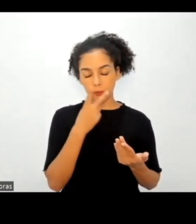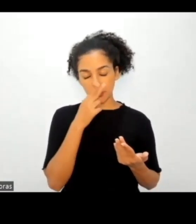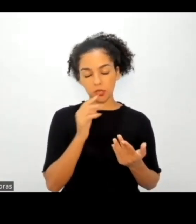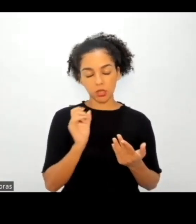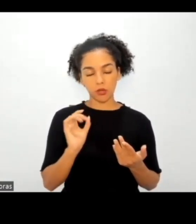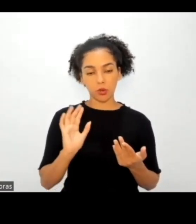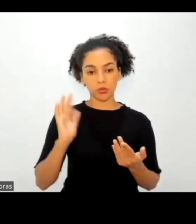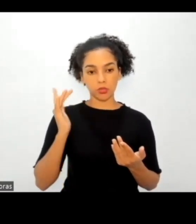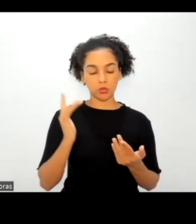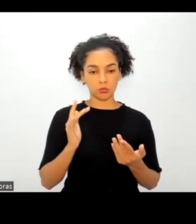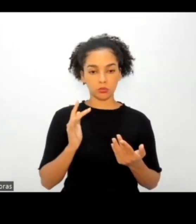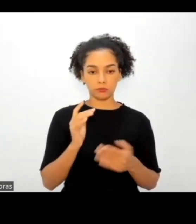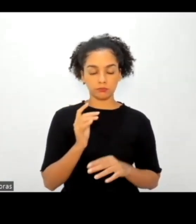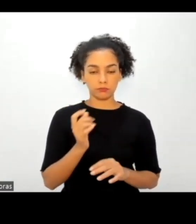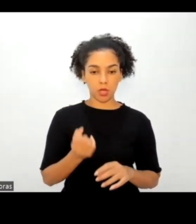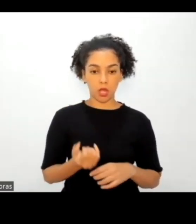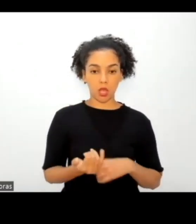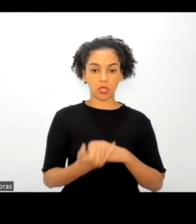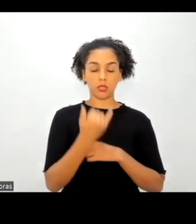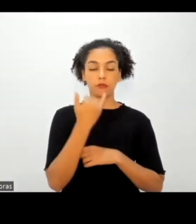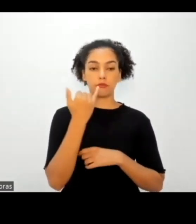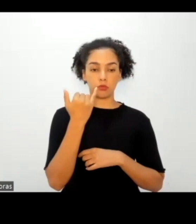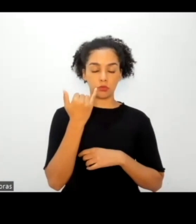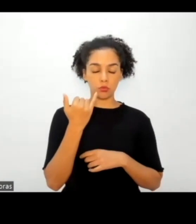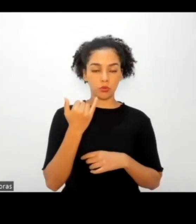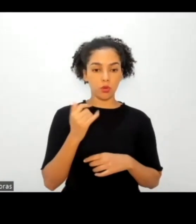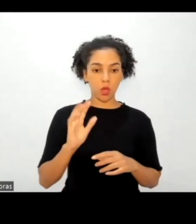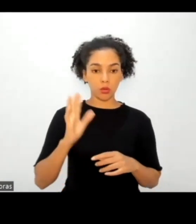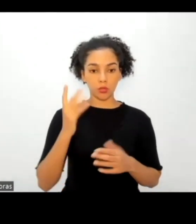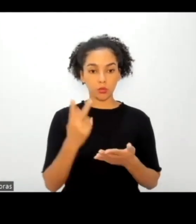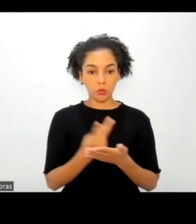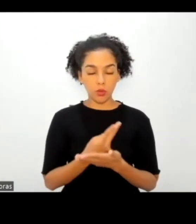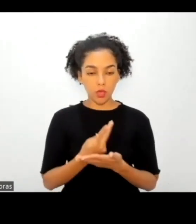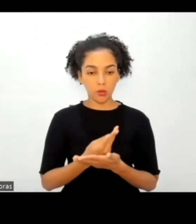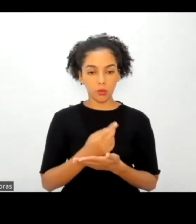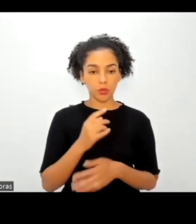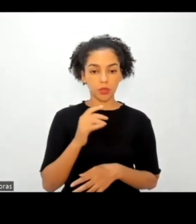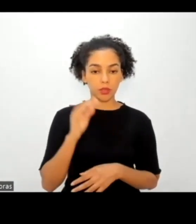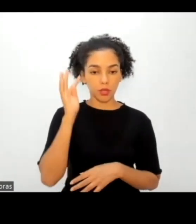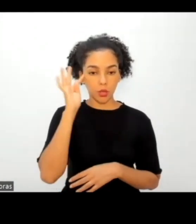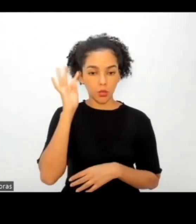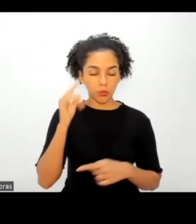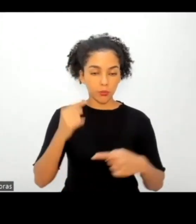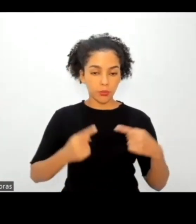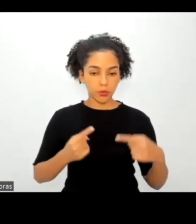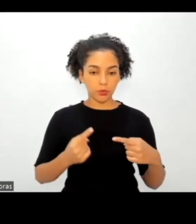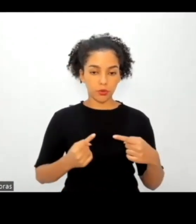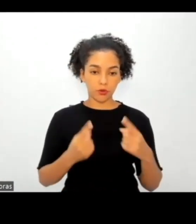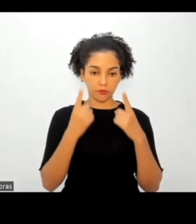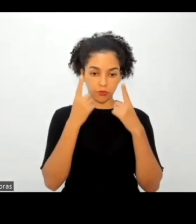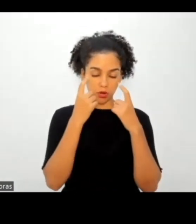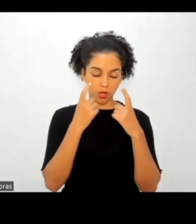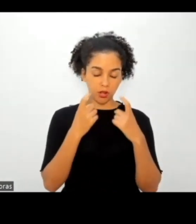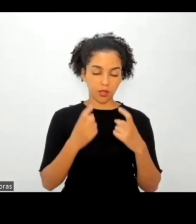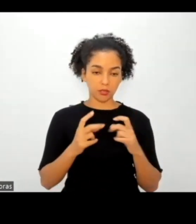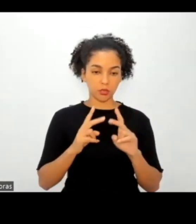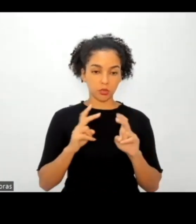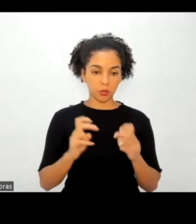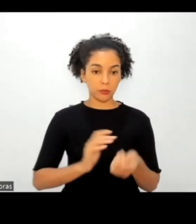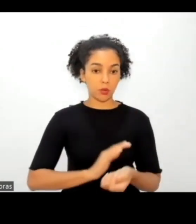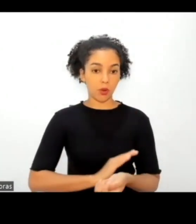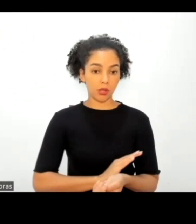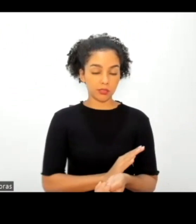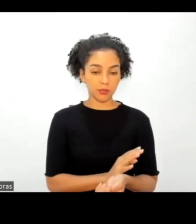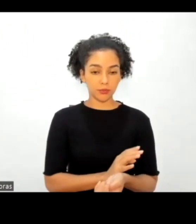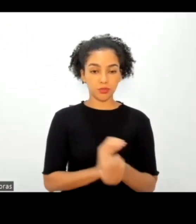equívoco teórico e político, mas num erro, né, e uma violência institucional, de um racismo, né,